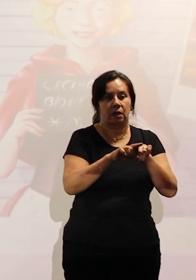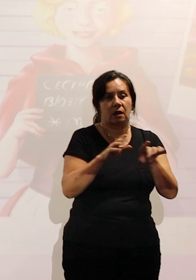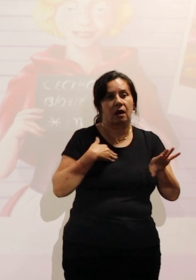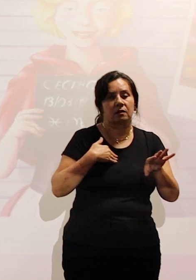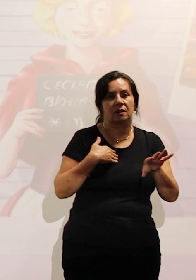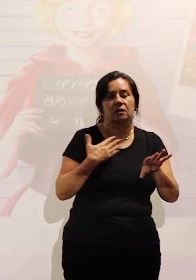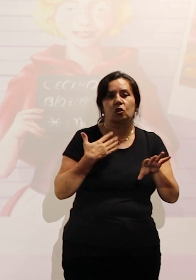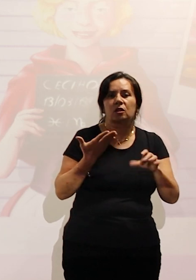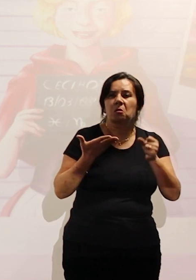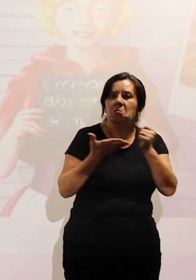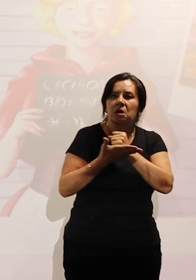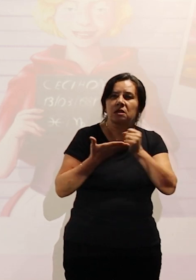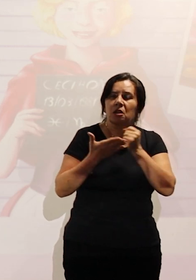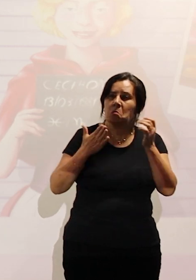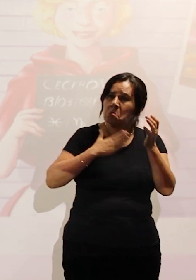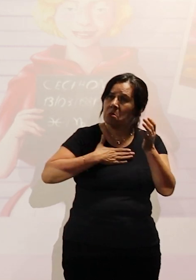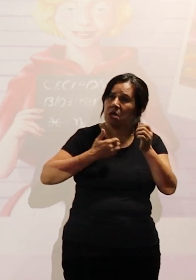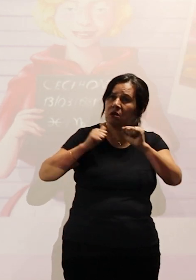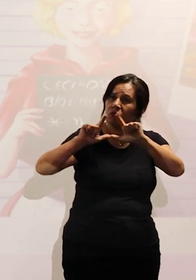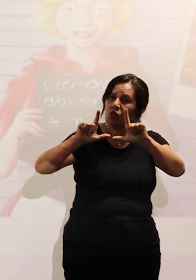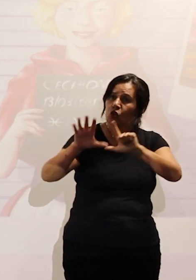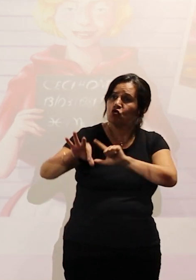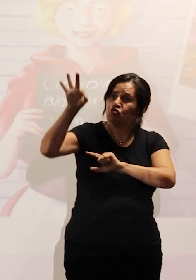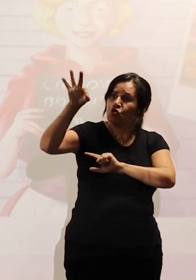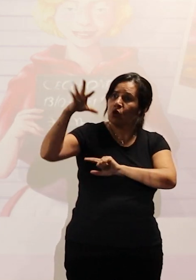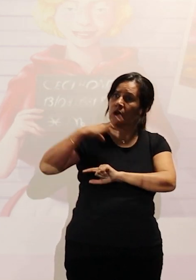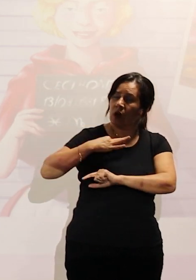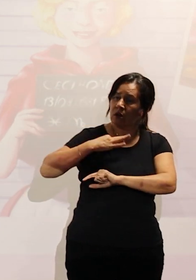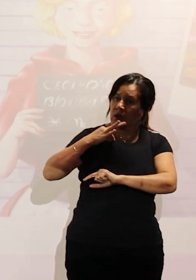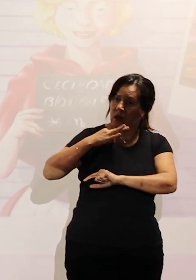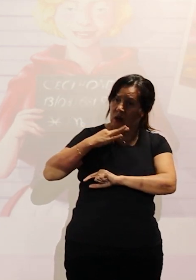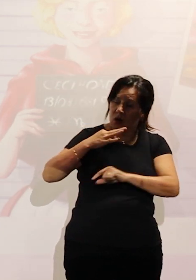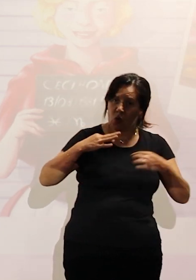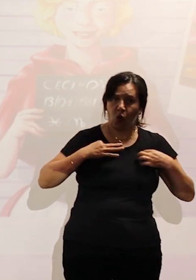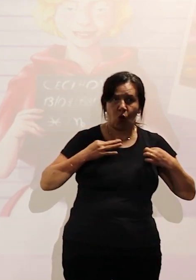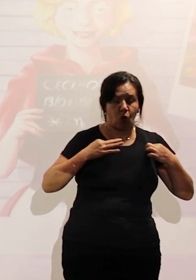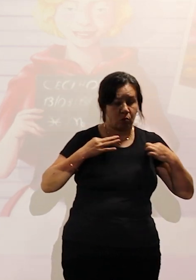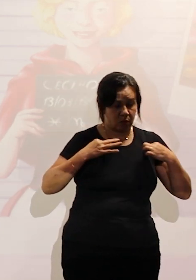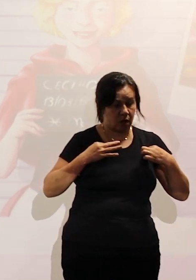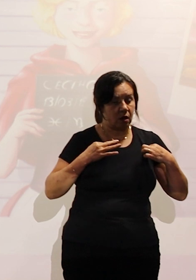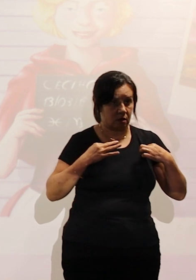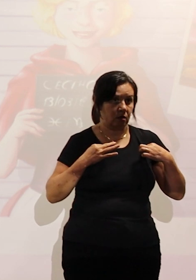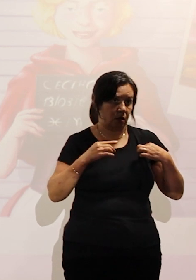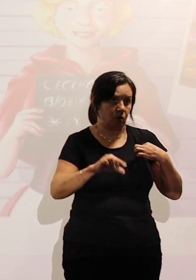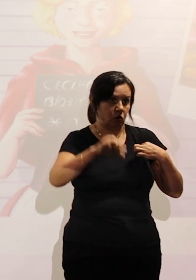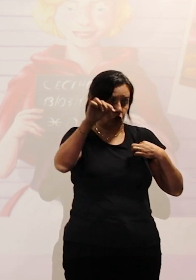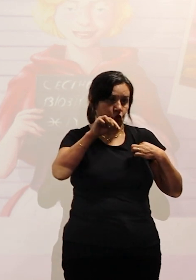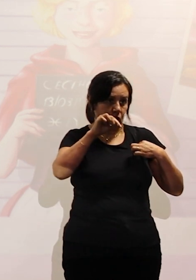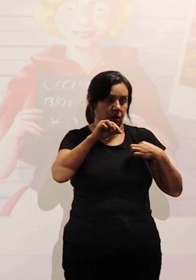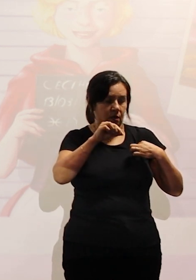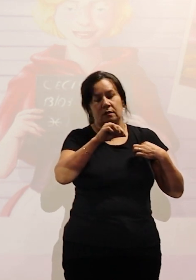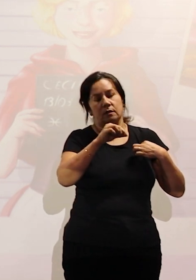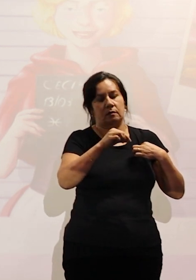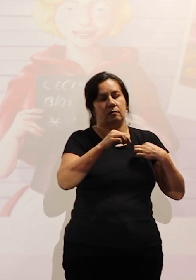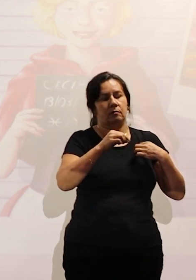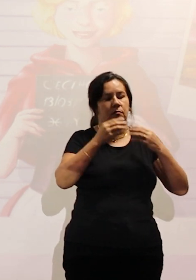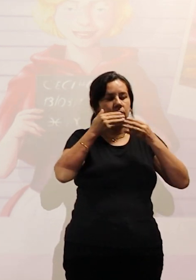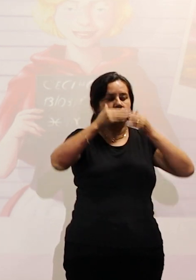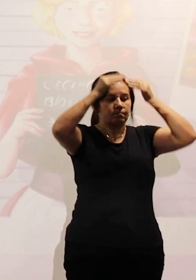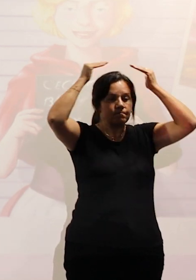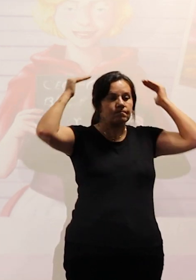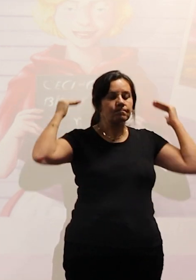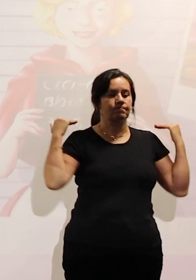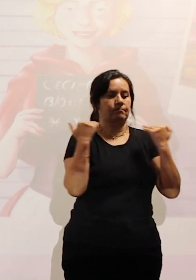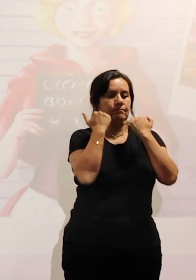tenha me baseado numa foto minha, a escolha da roupa que eu peguei é uma fantasia da Chapeuzinho Vermelho que eu tenho mesmo. Só